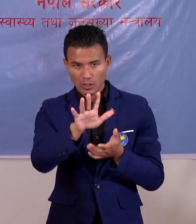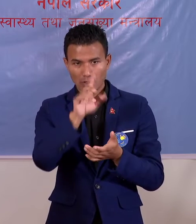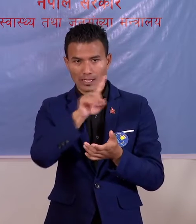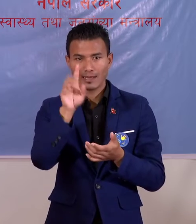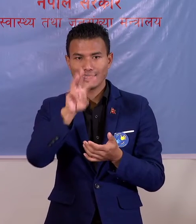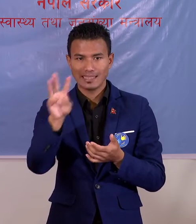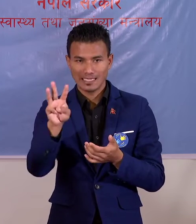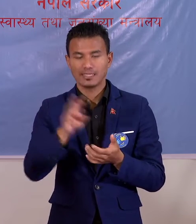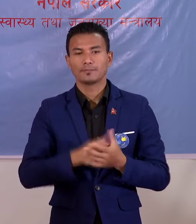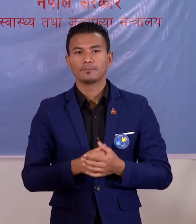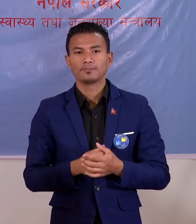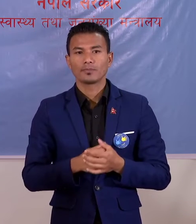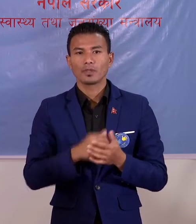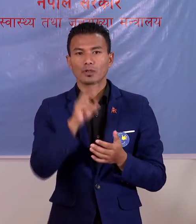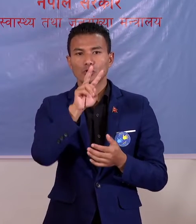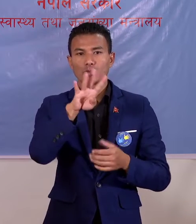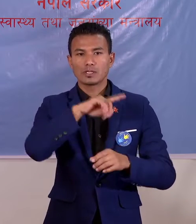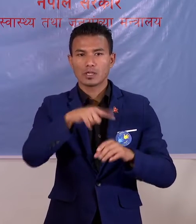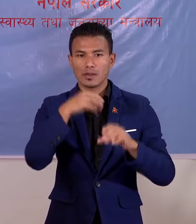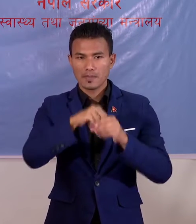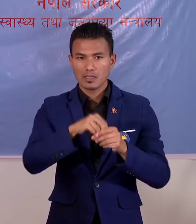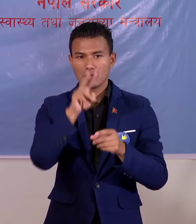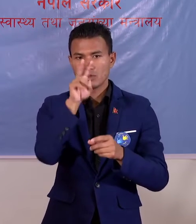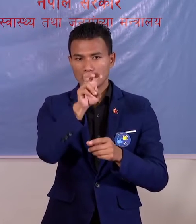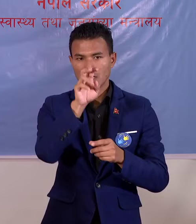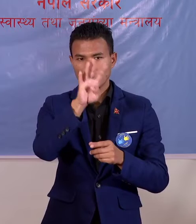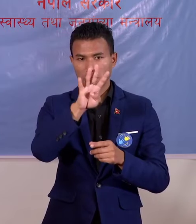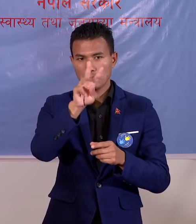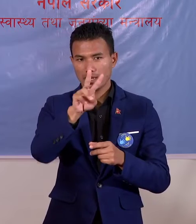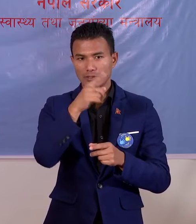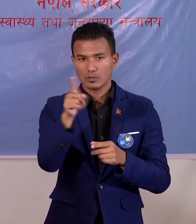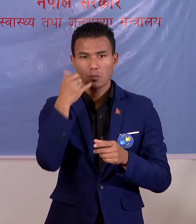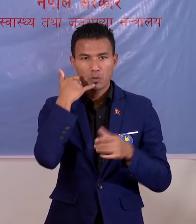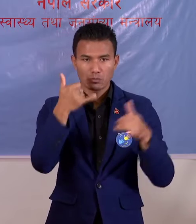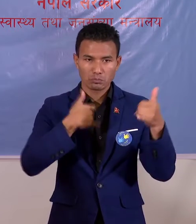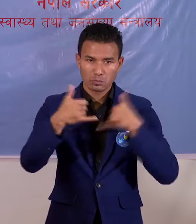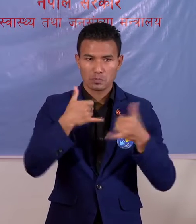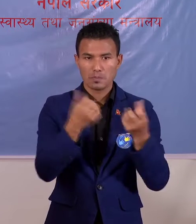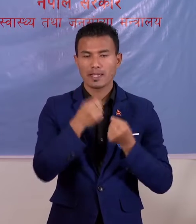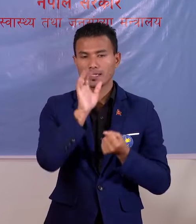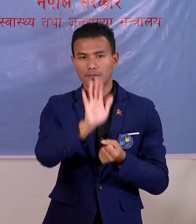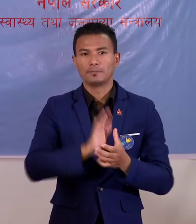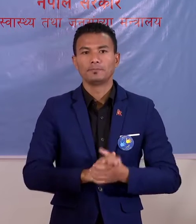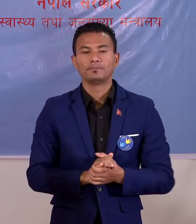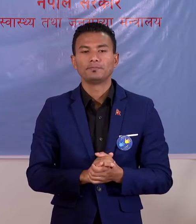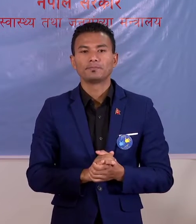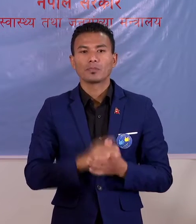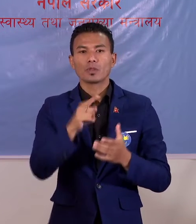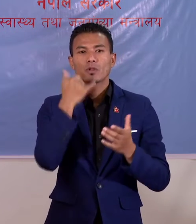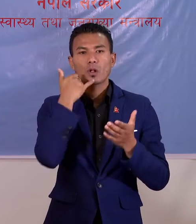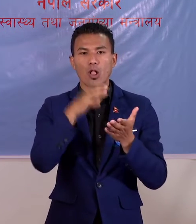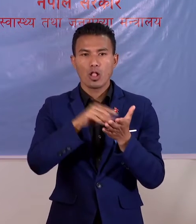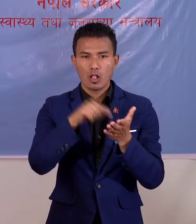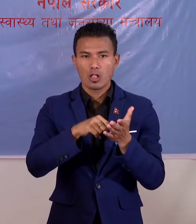र 11:33 गत 24 घण्टामा 2,042 कलहरू हामीलाई प्राप्त भएका छन्। सो